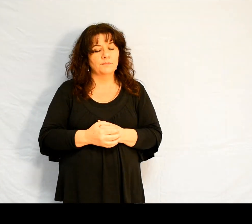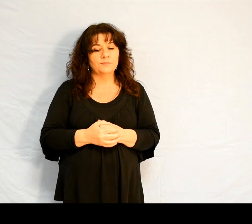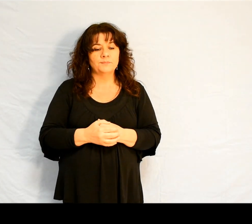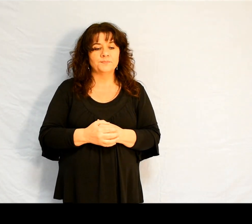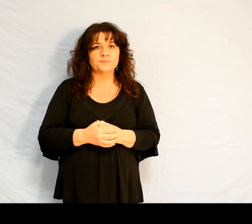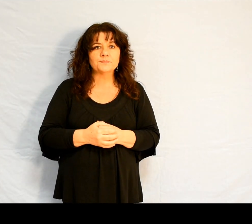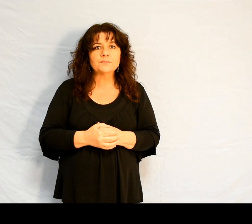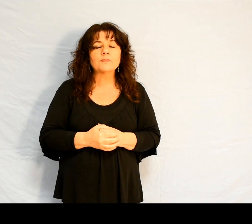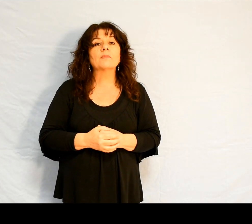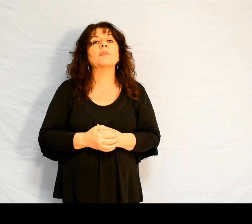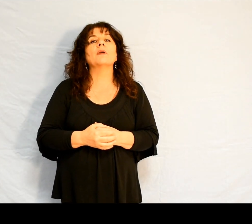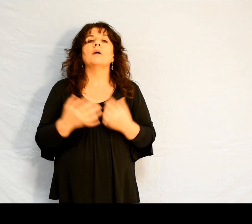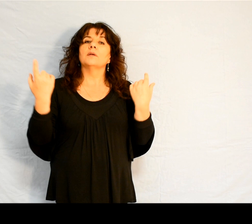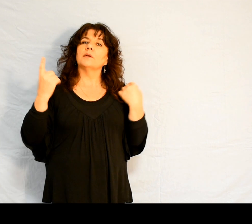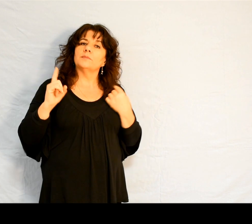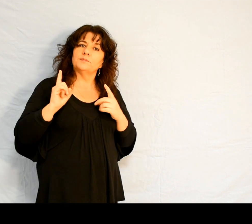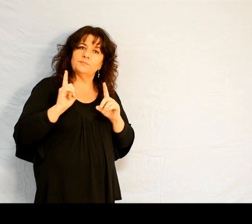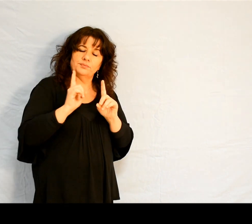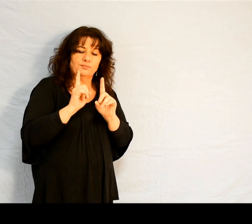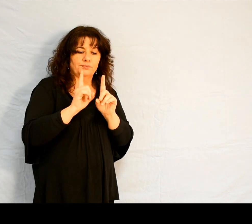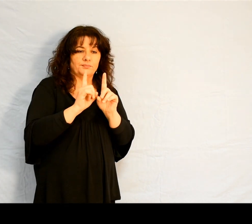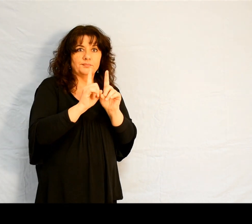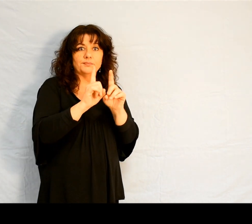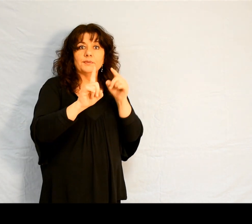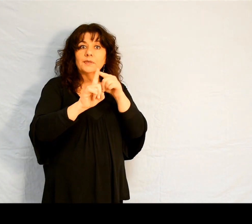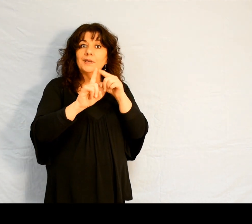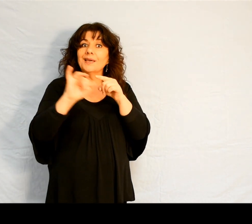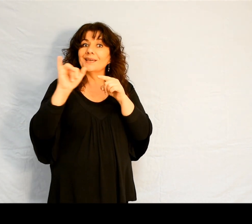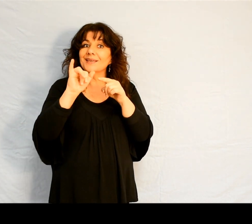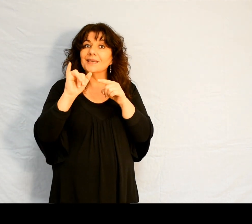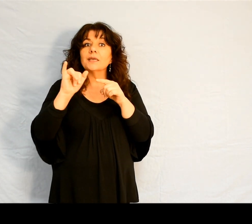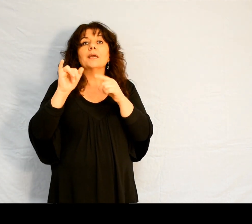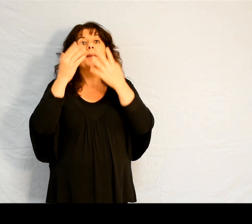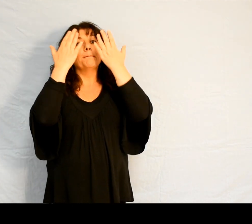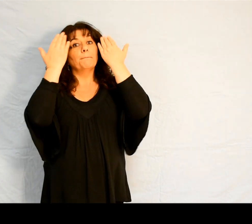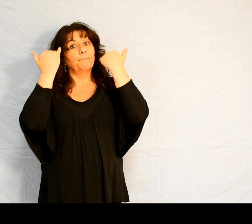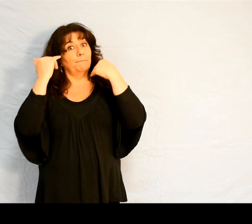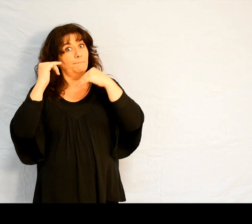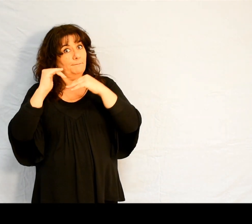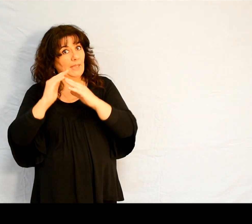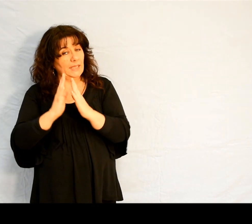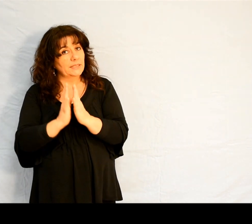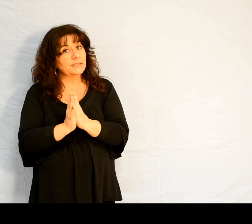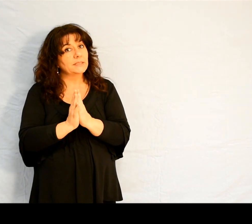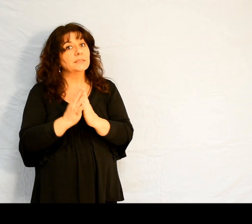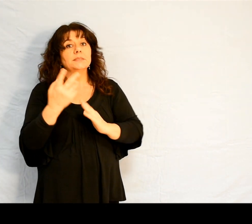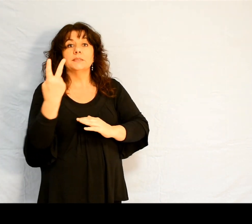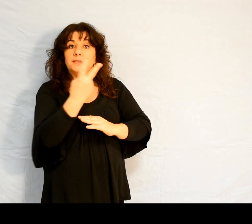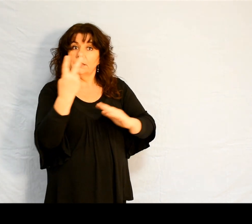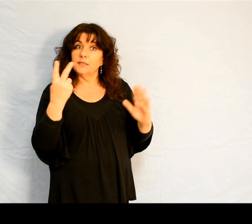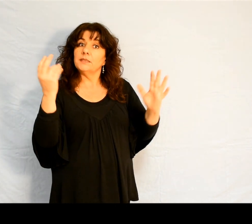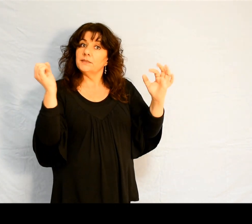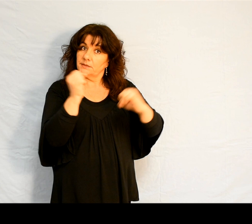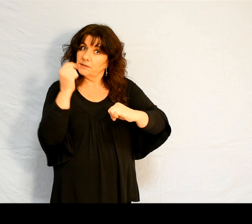Il venait se faire recenser avec Marie, qui lui avait été accordée en mariage et qui était